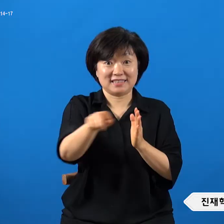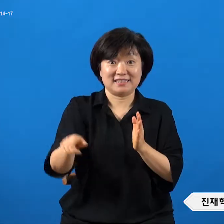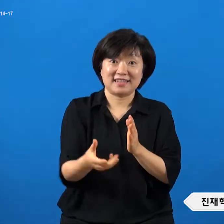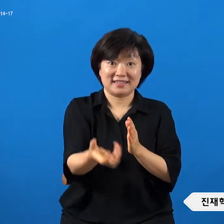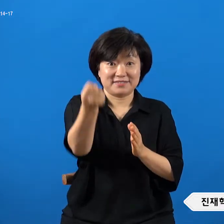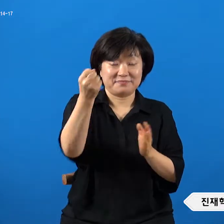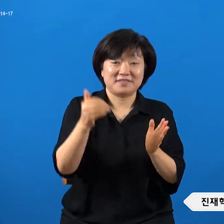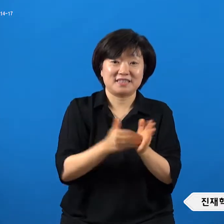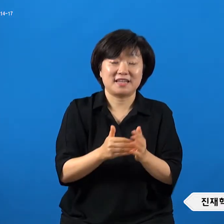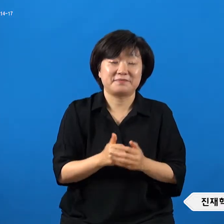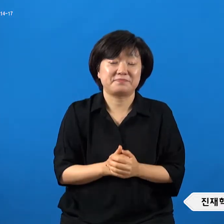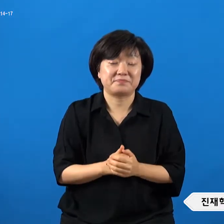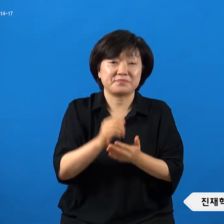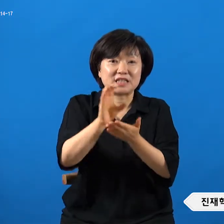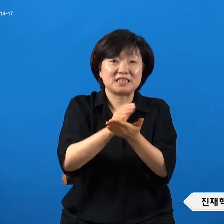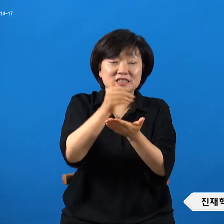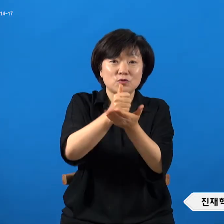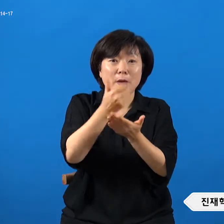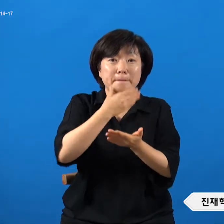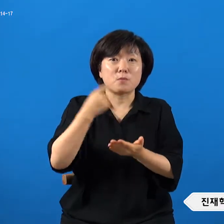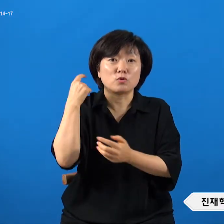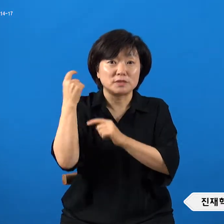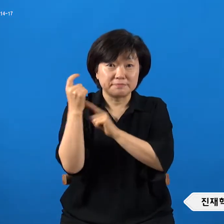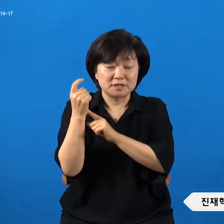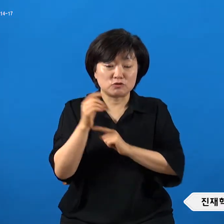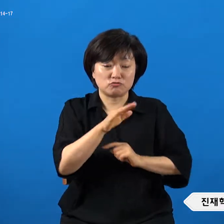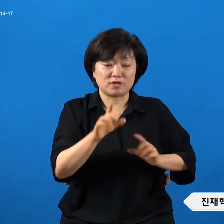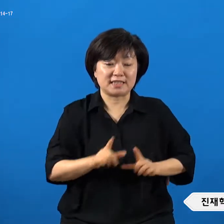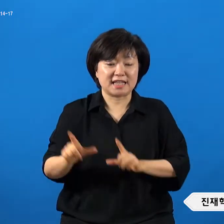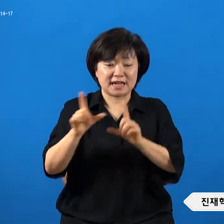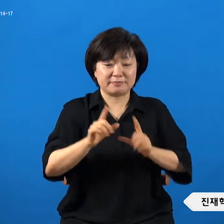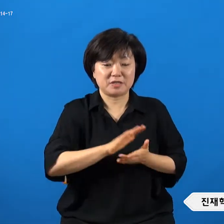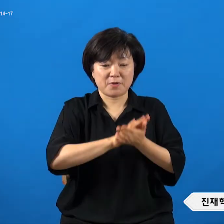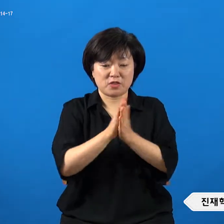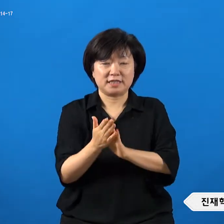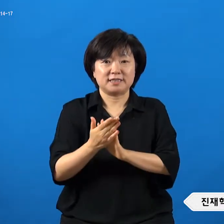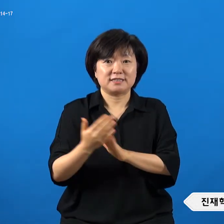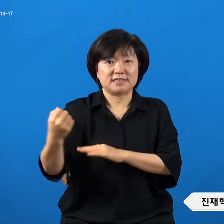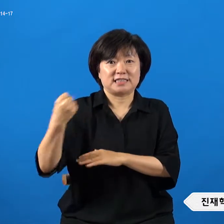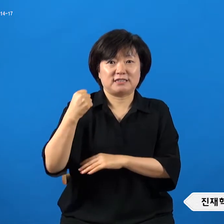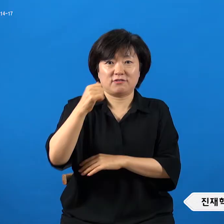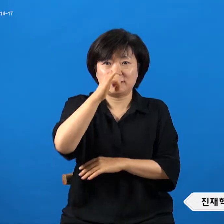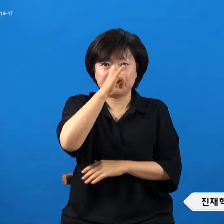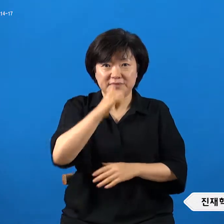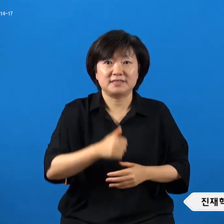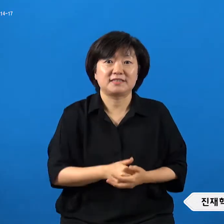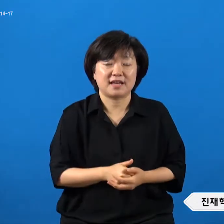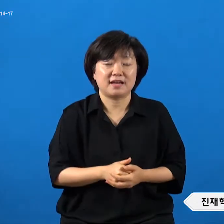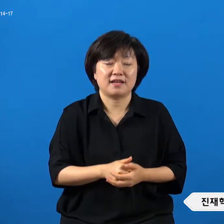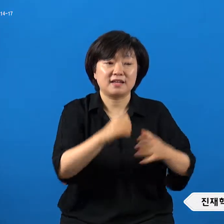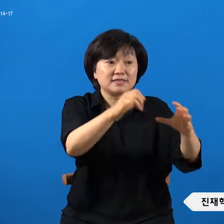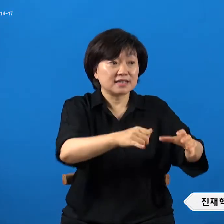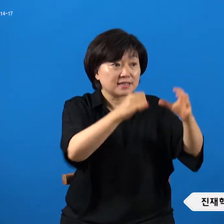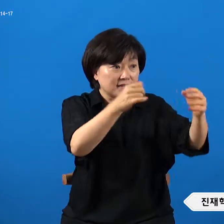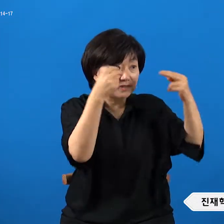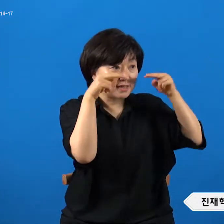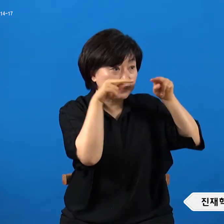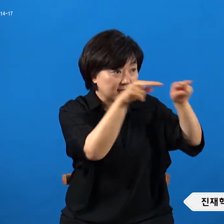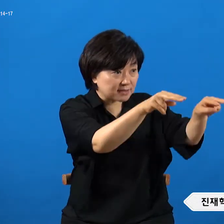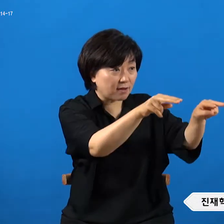가졌습니다. 그리스도의 복음은 우리의 삶을 변화시키는 능력이 됩니다.